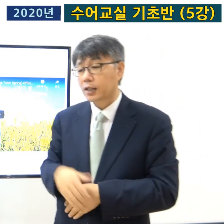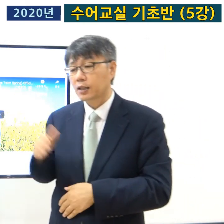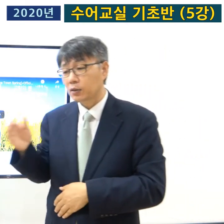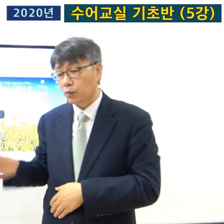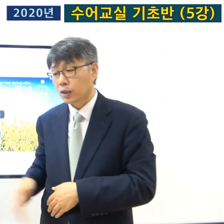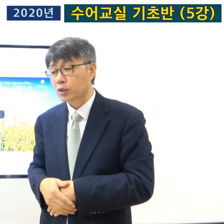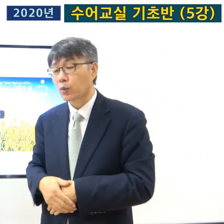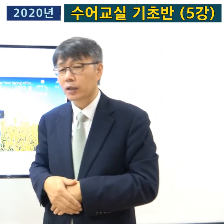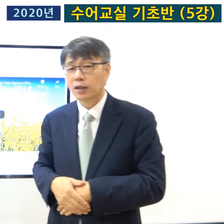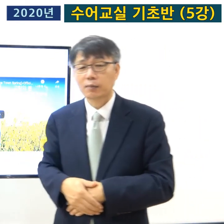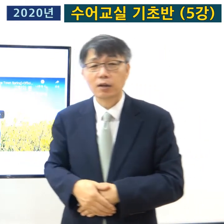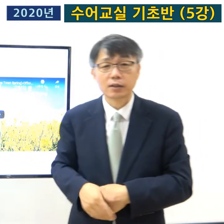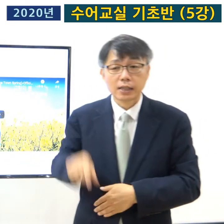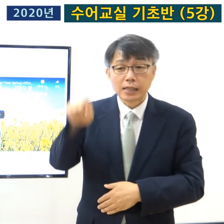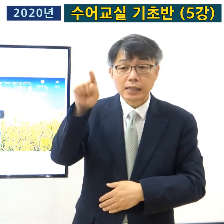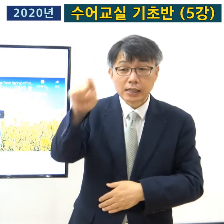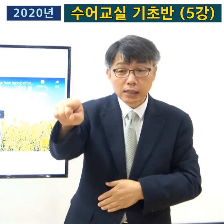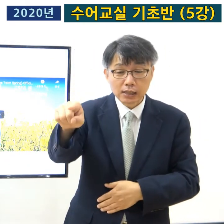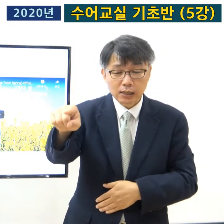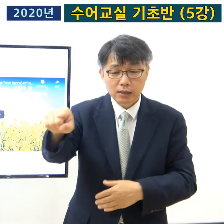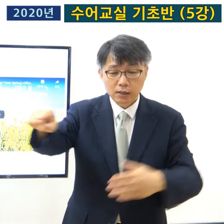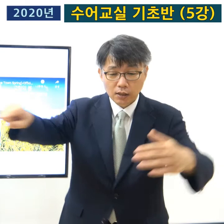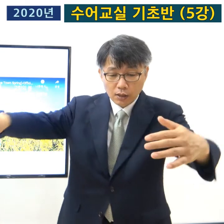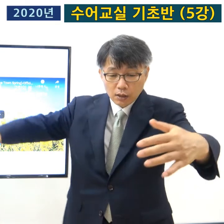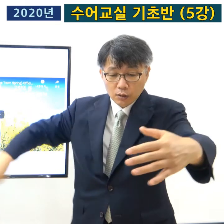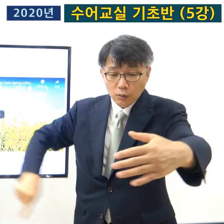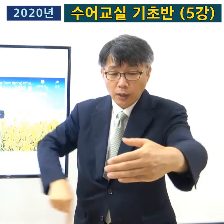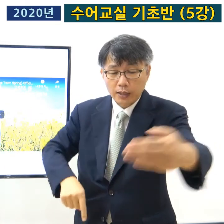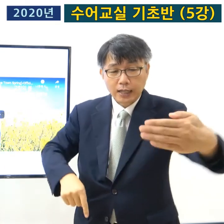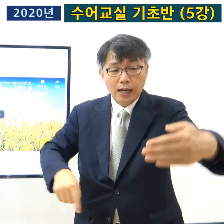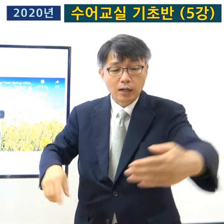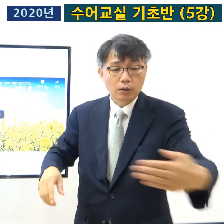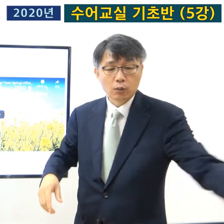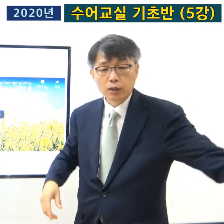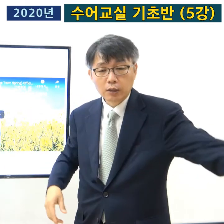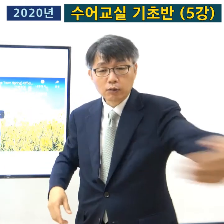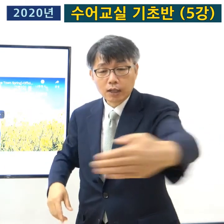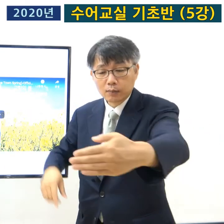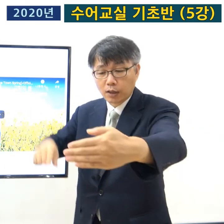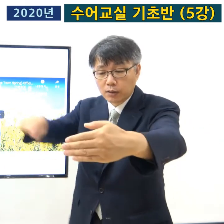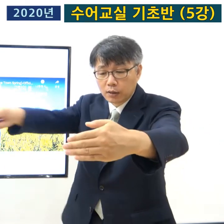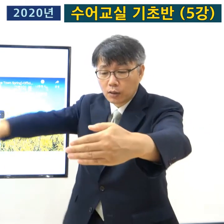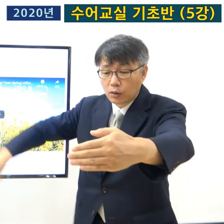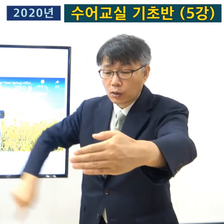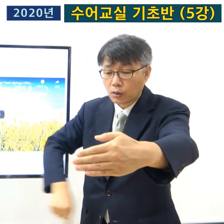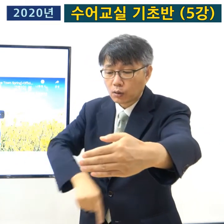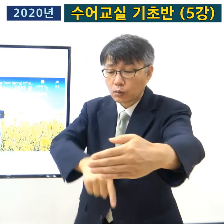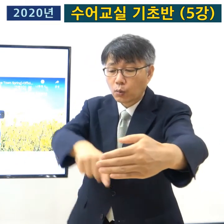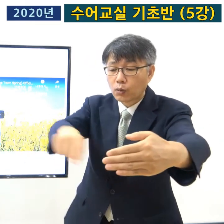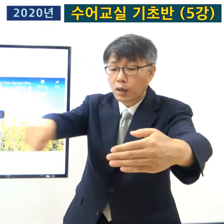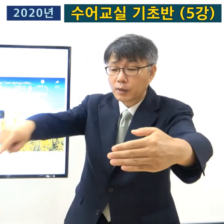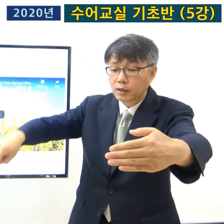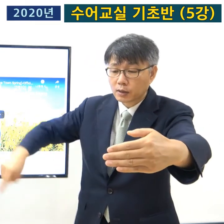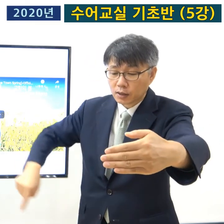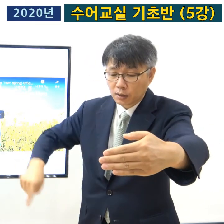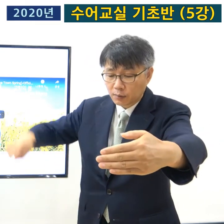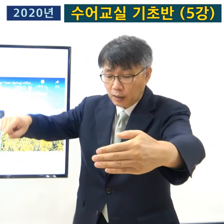자리인 동네 그 속에서 하면 그 속에 자 이렇게 테두리가 있으면 동그라미를 그리는 겁니다.